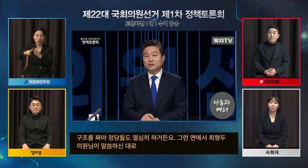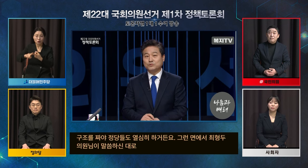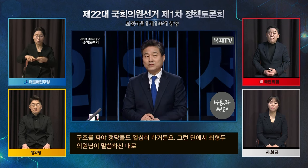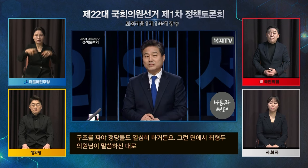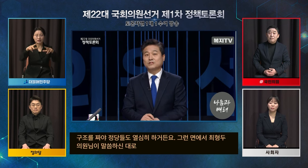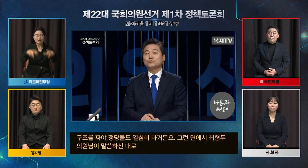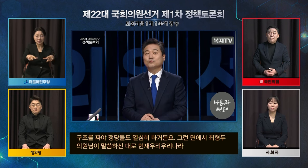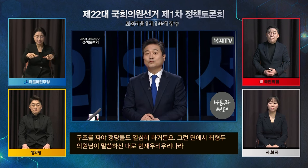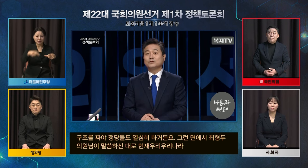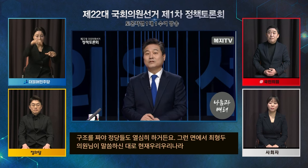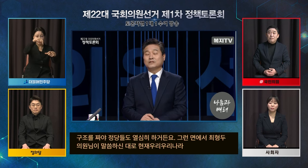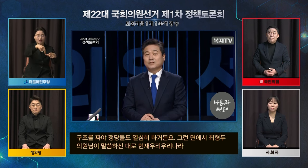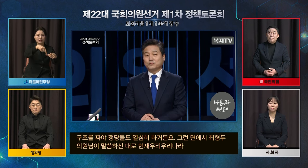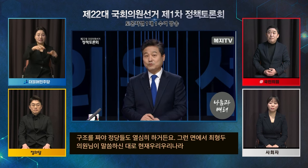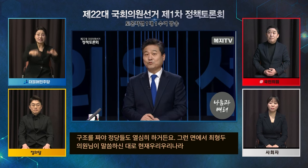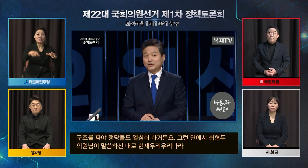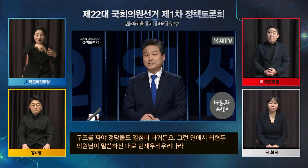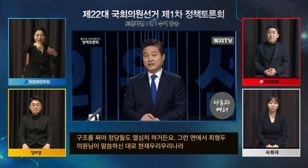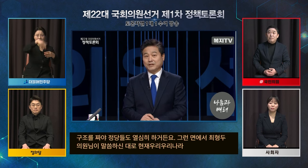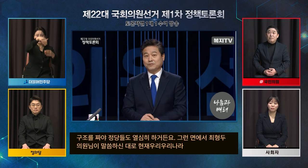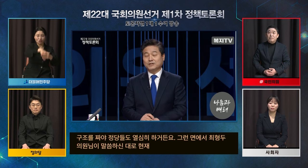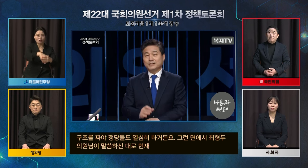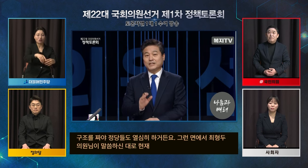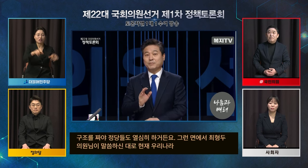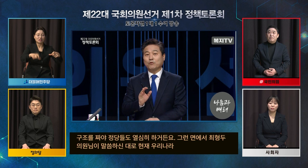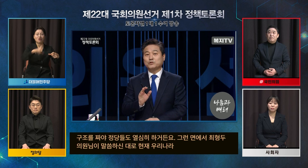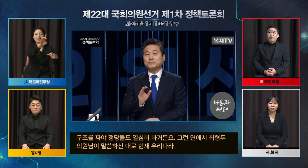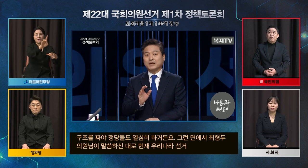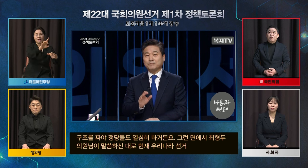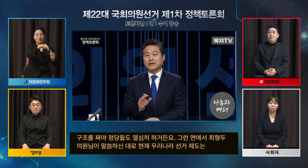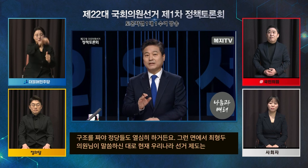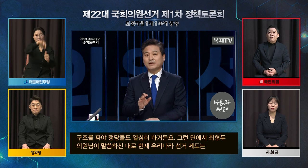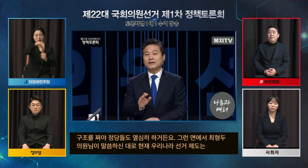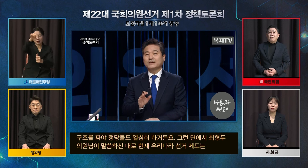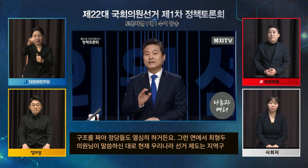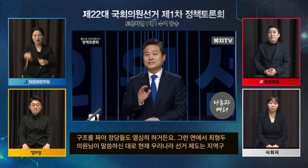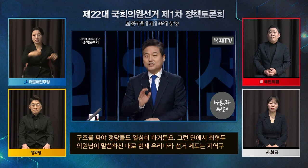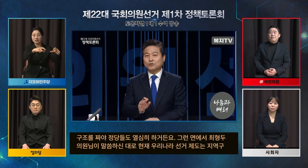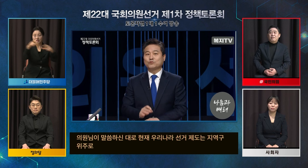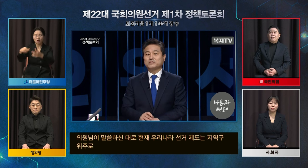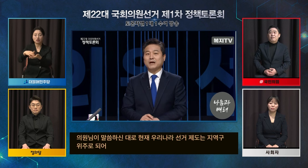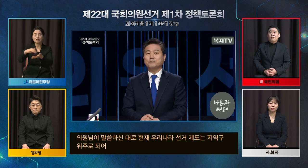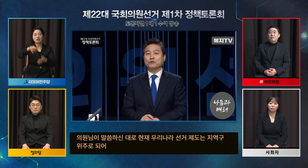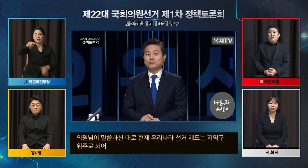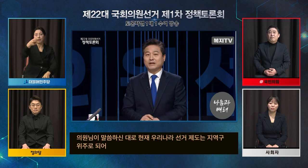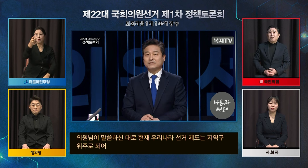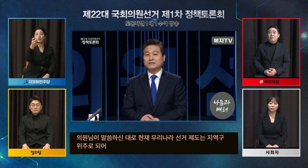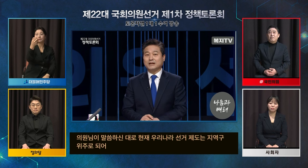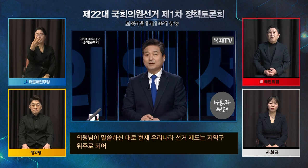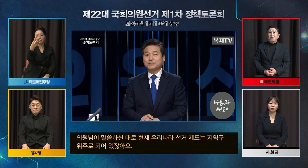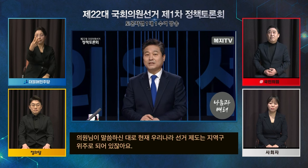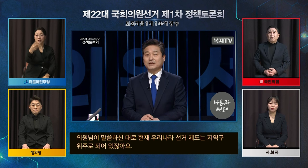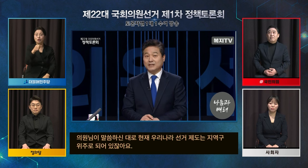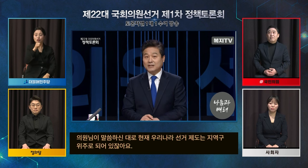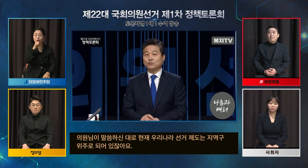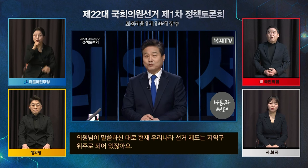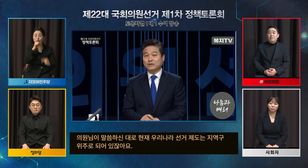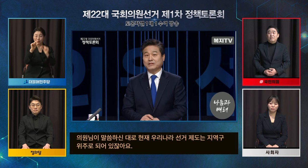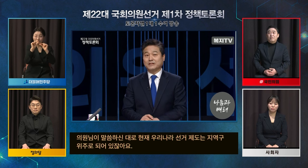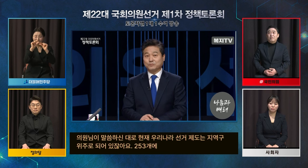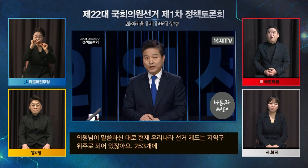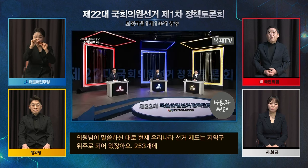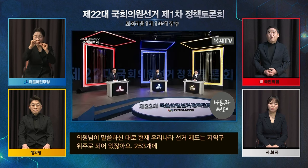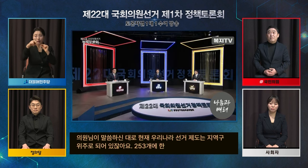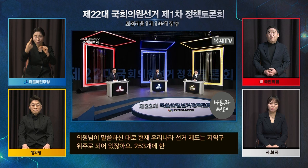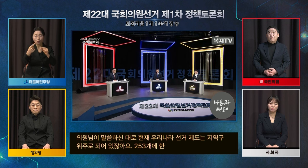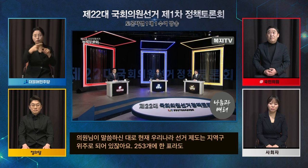소선거구제 지역구 위주로 되어 있잖아요. 253개의 지역구에서 한 표라도 많은 사람이 이기도록 되어